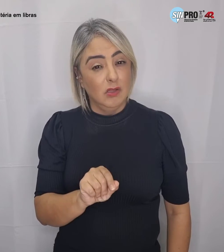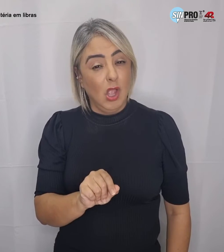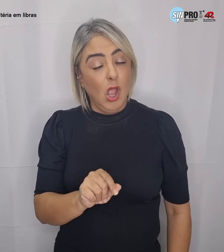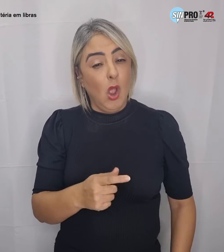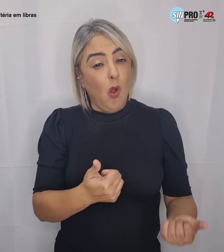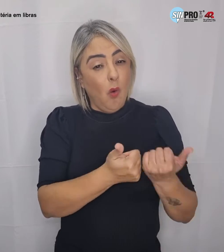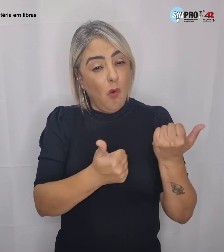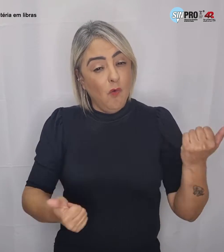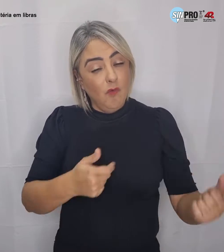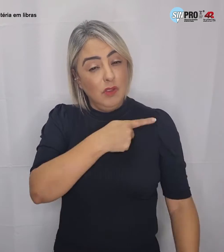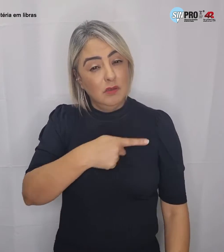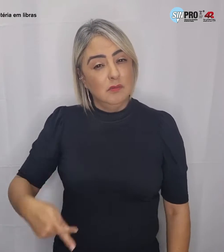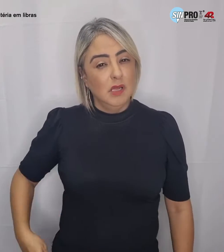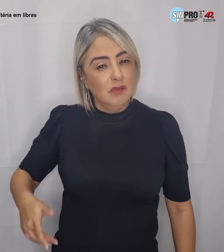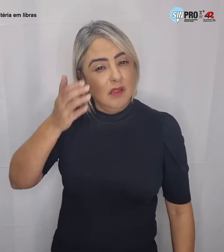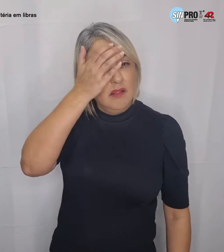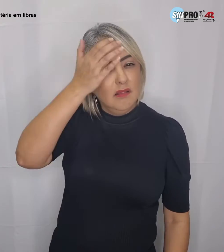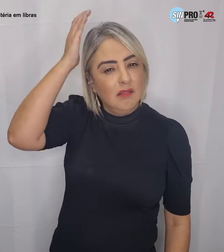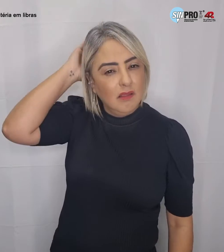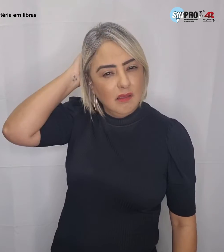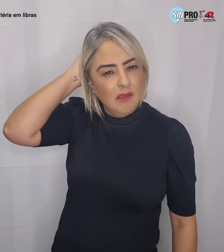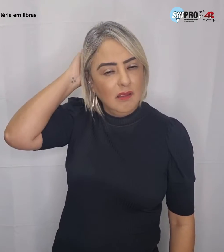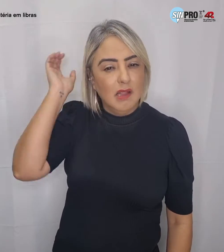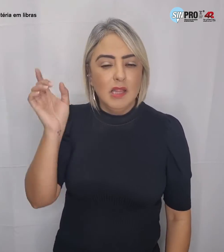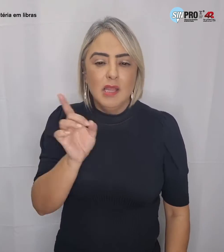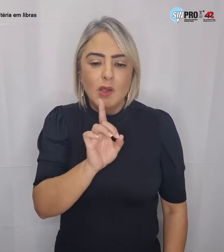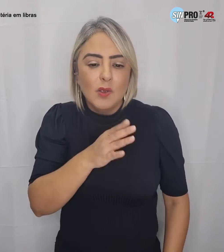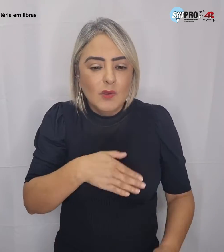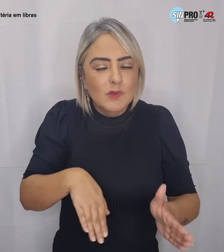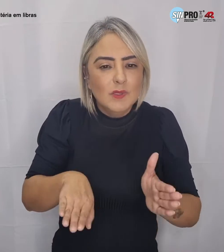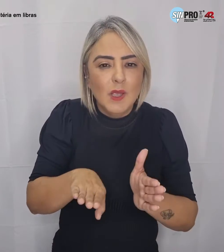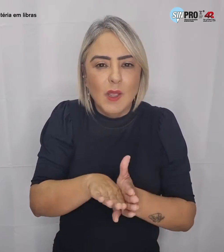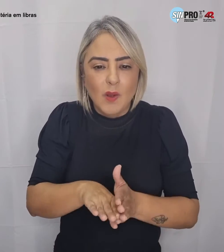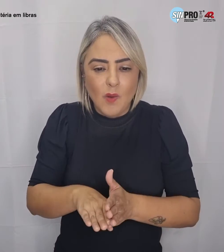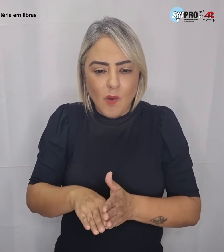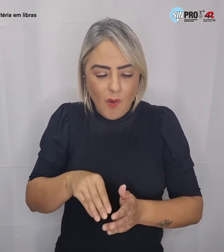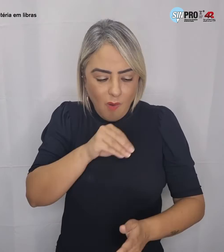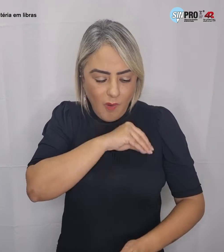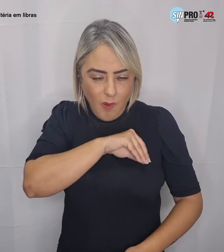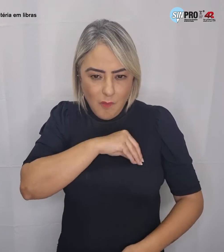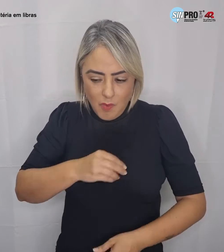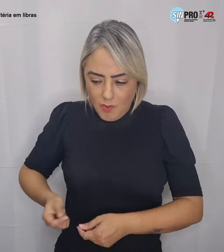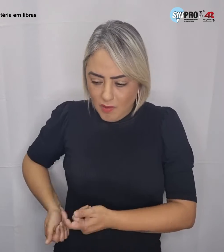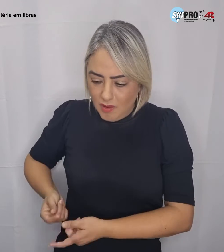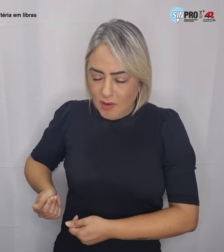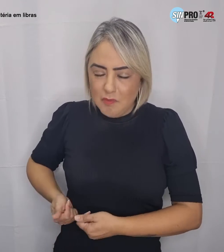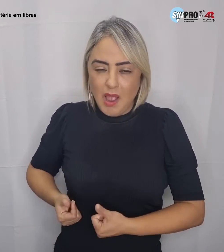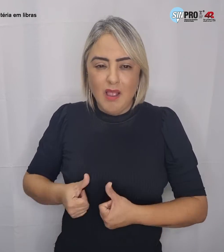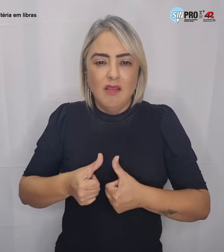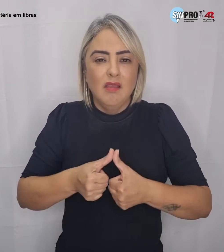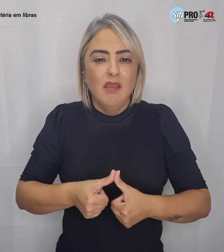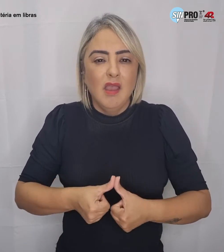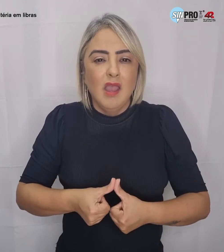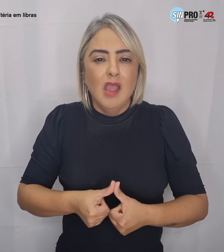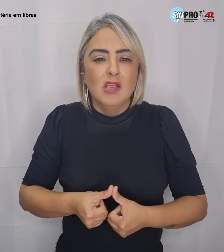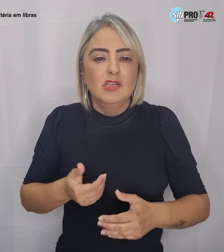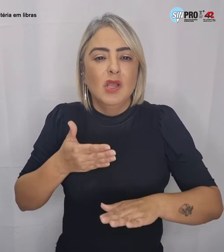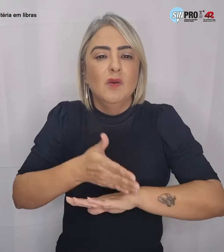pelo vice-presidente Michel Temer. Não só chegou ao bolso, mas se instalou na mesa de